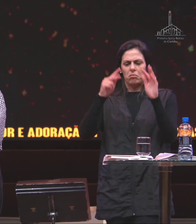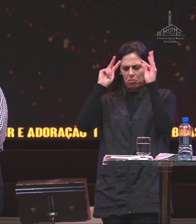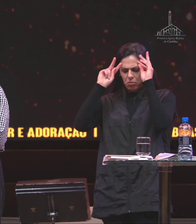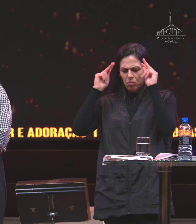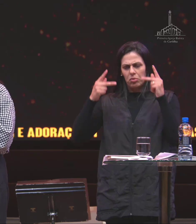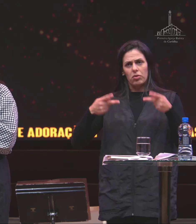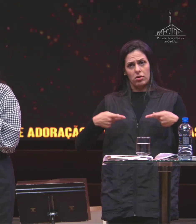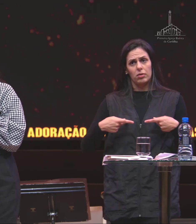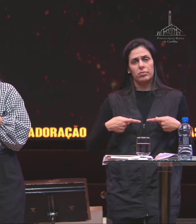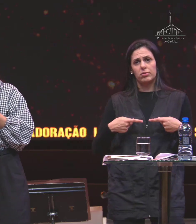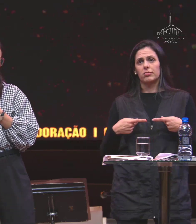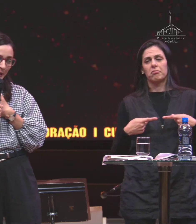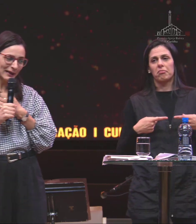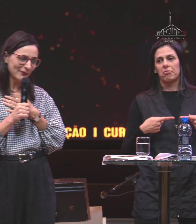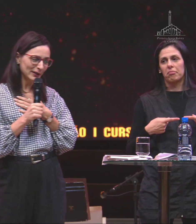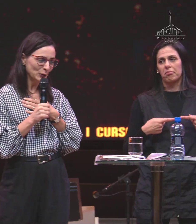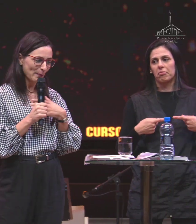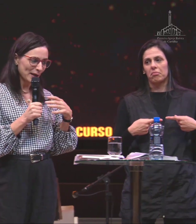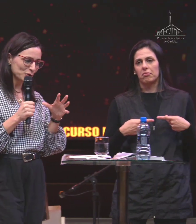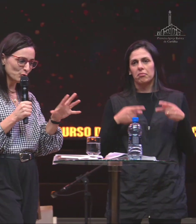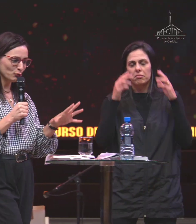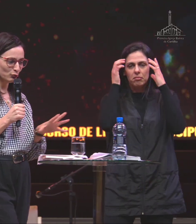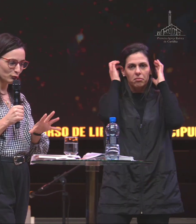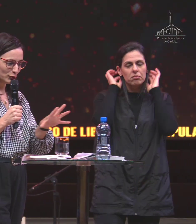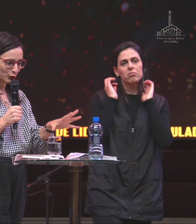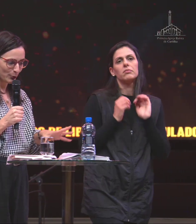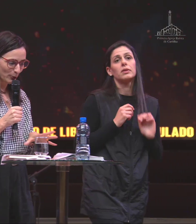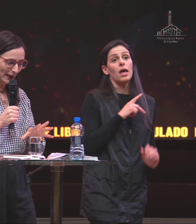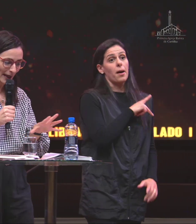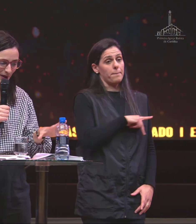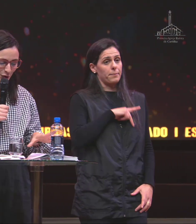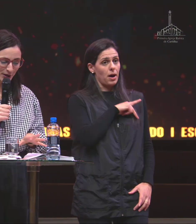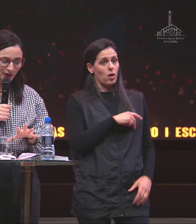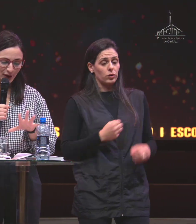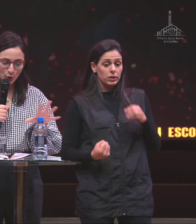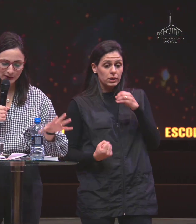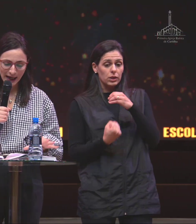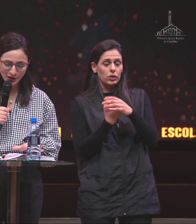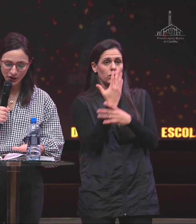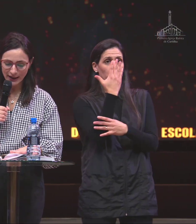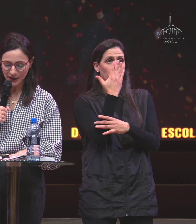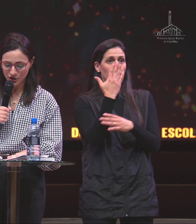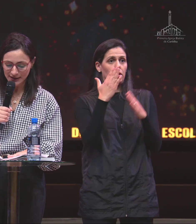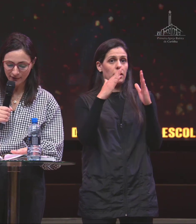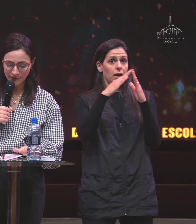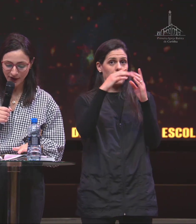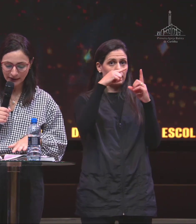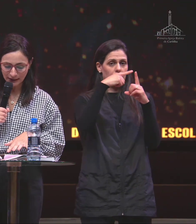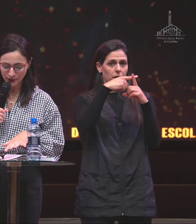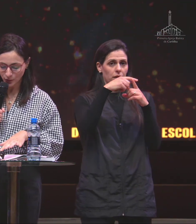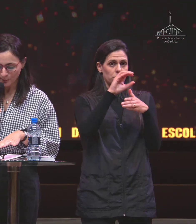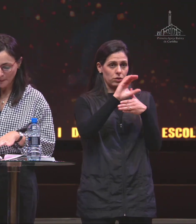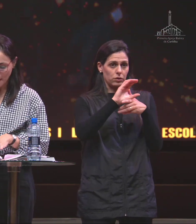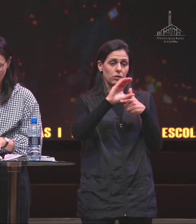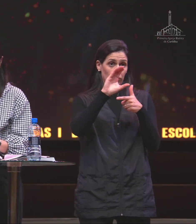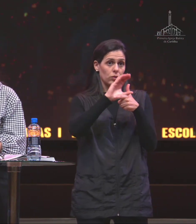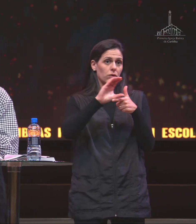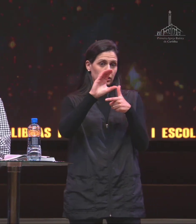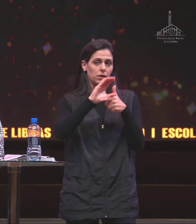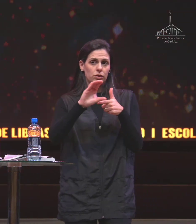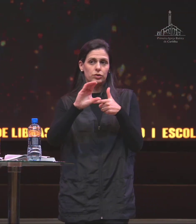que precisamos, como algum de vocês, cartas de recomendação? Todo mundo aqui sabe o que é uma carta de recomendação, né?